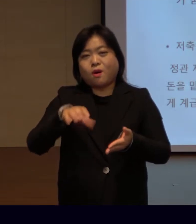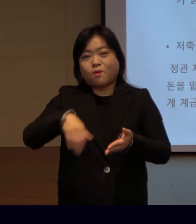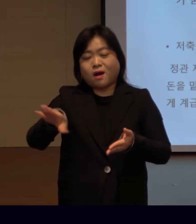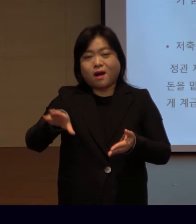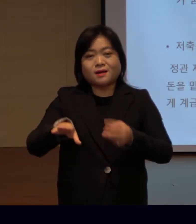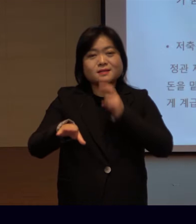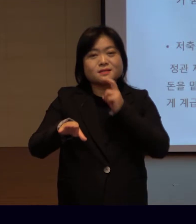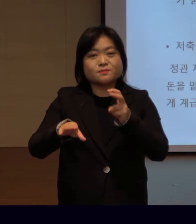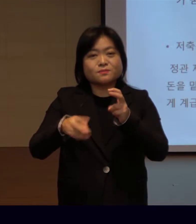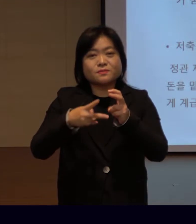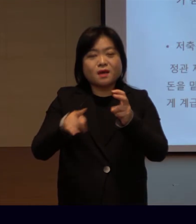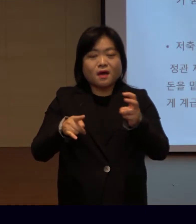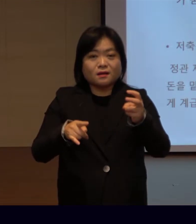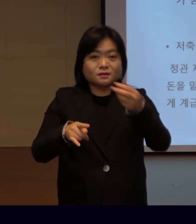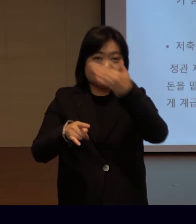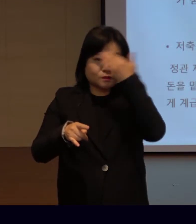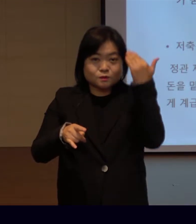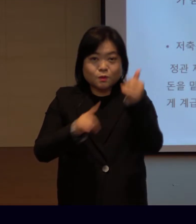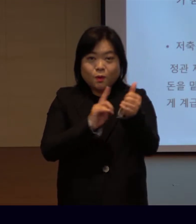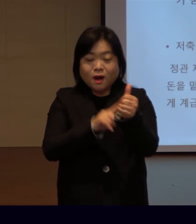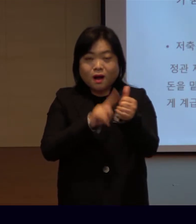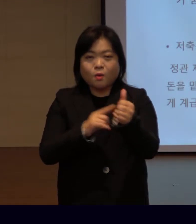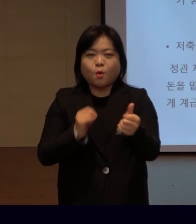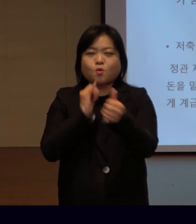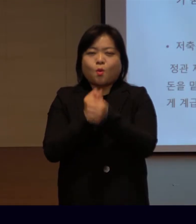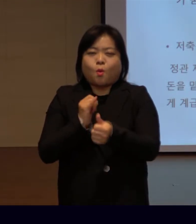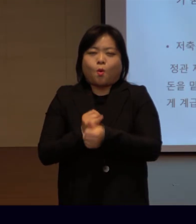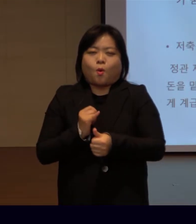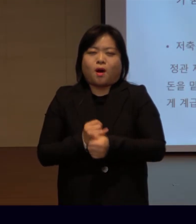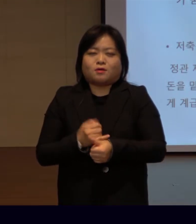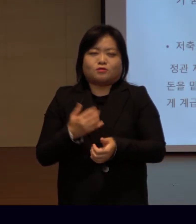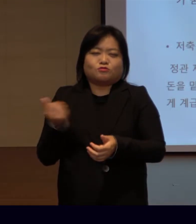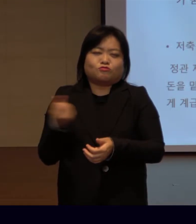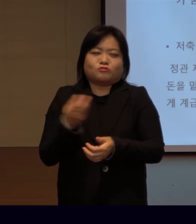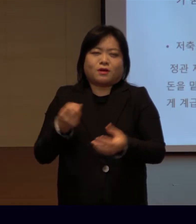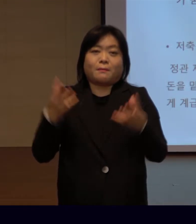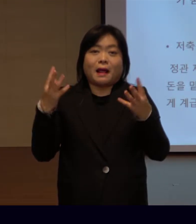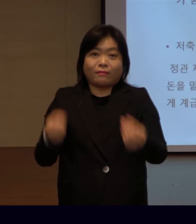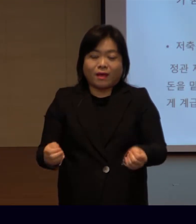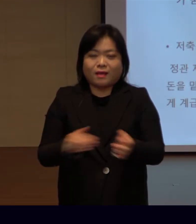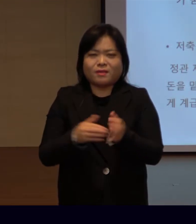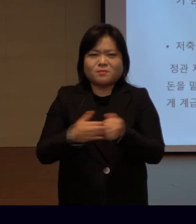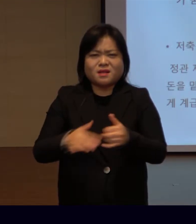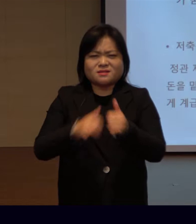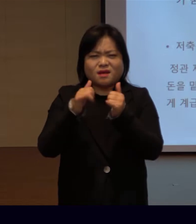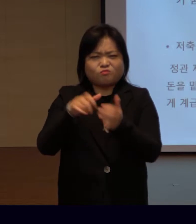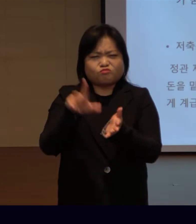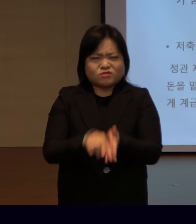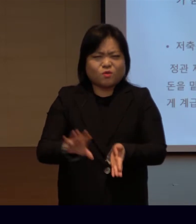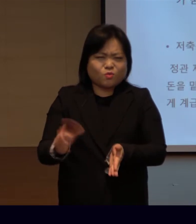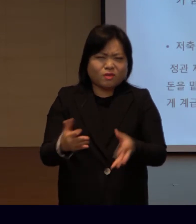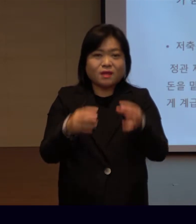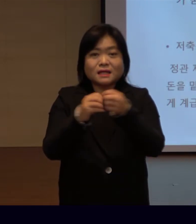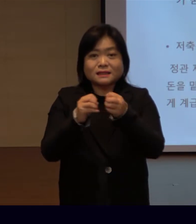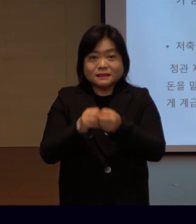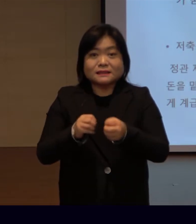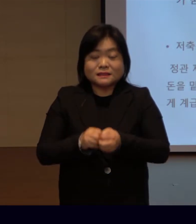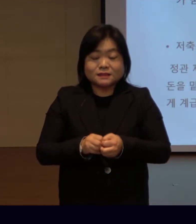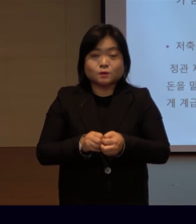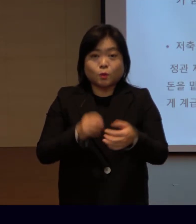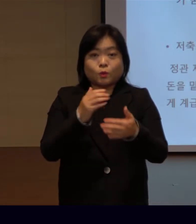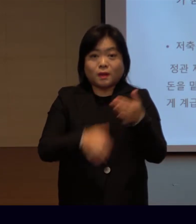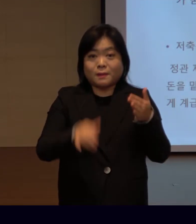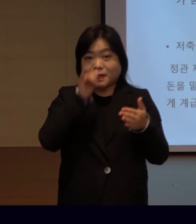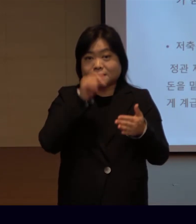20대 총각하고 결혼하는 숫자가 너무 많았다. 이게 정말 사회 문제다 하는 그런 글을 그 당시에 글도